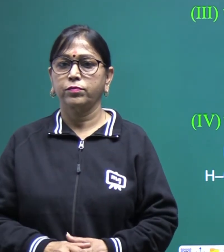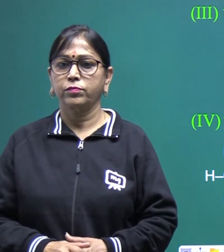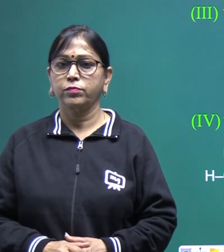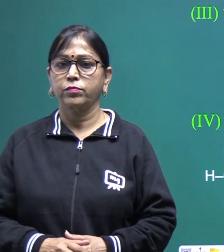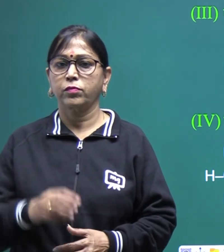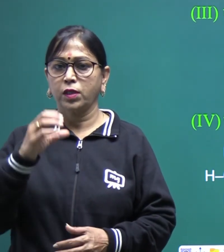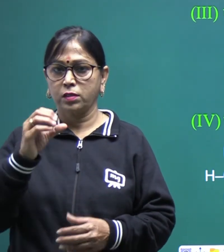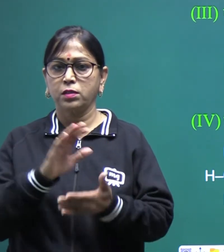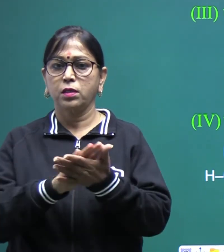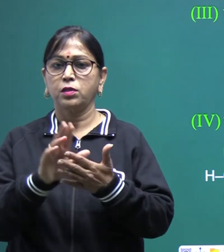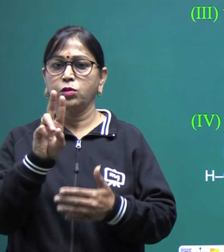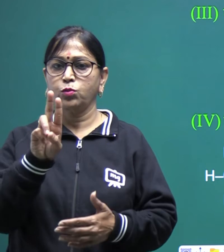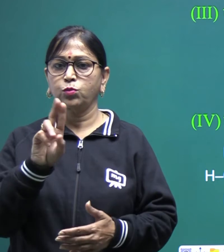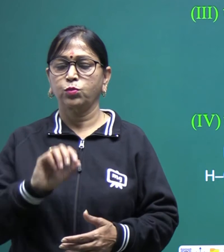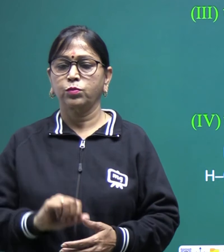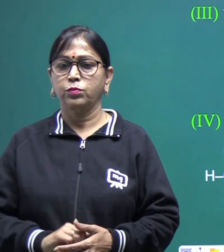CH2